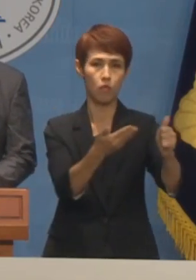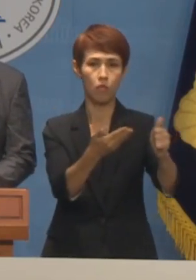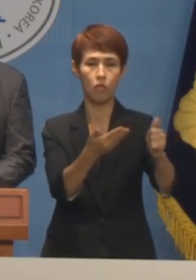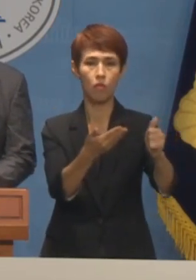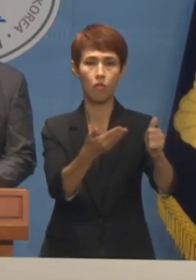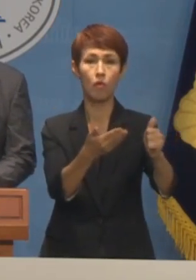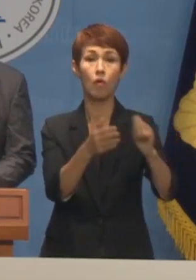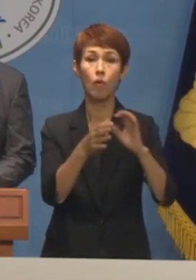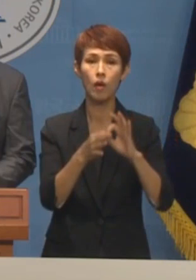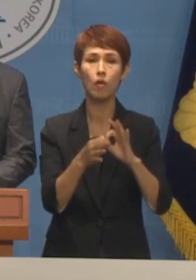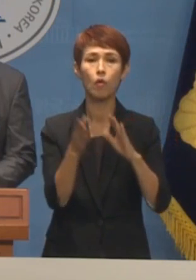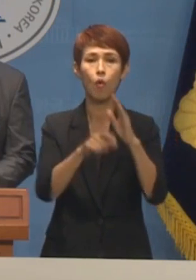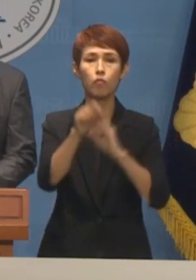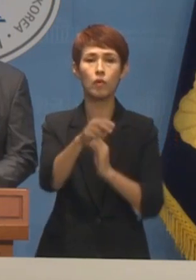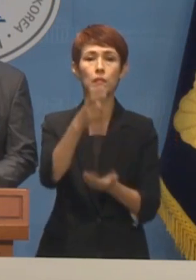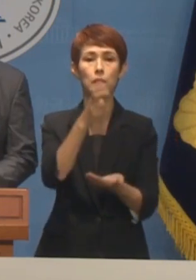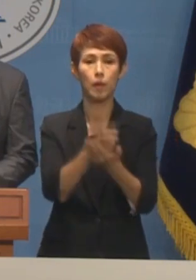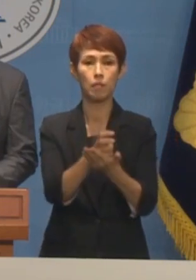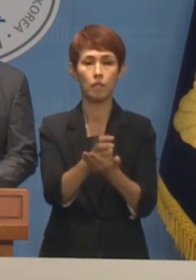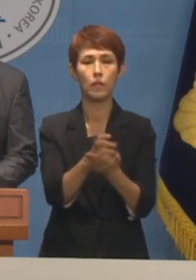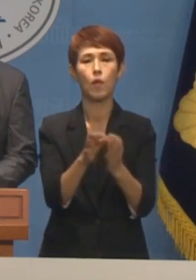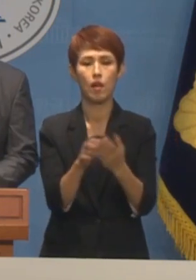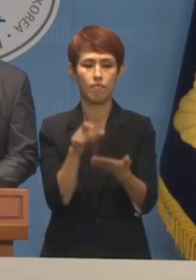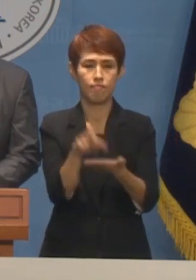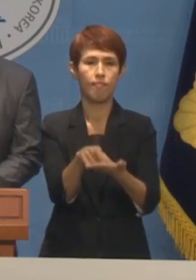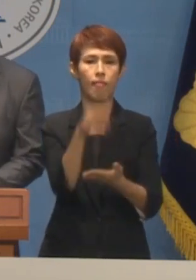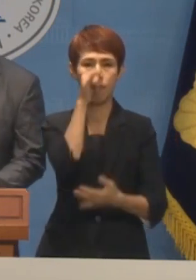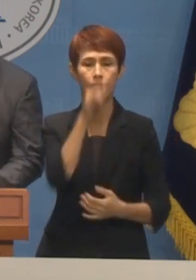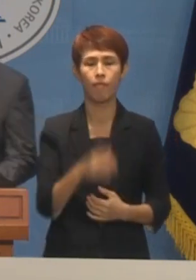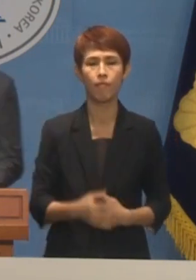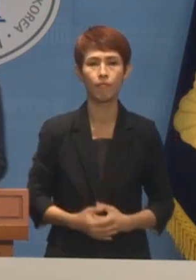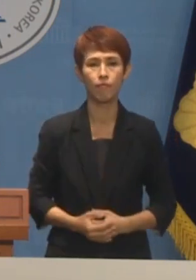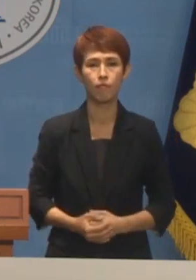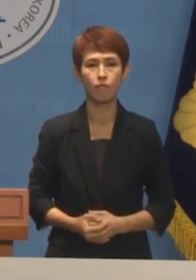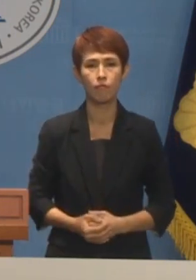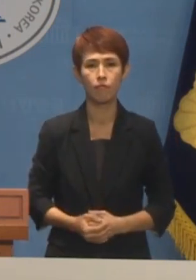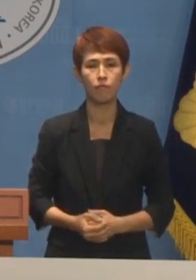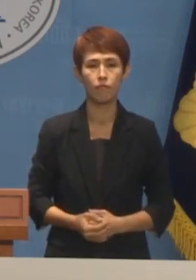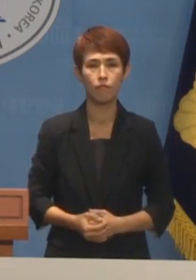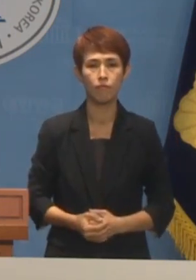유사 공무원 범죄를 참고해 벌칙 규정을 마련했습니다.